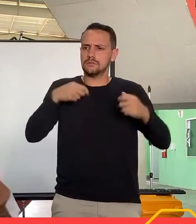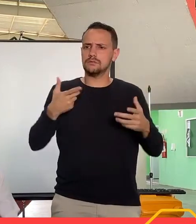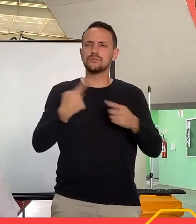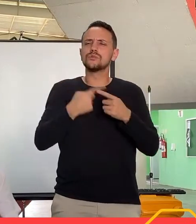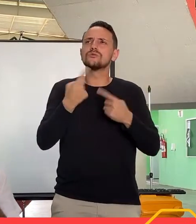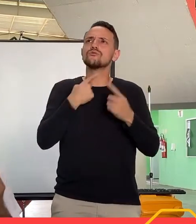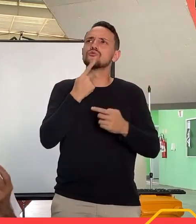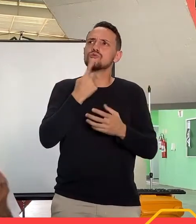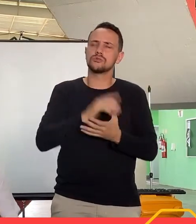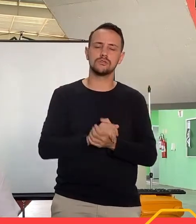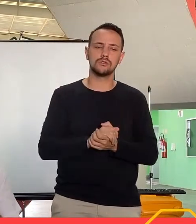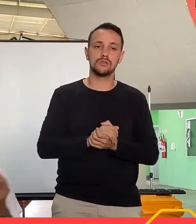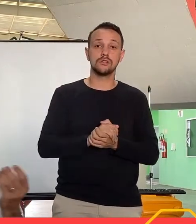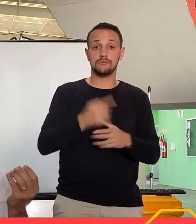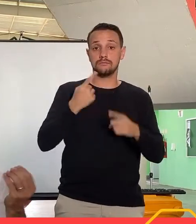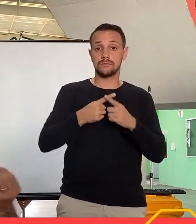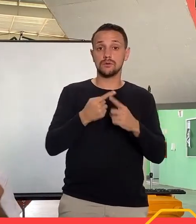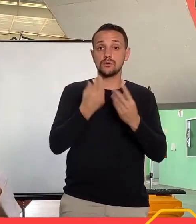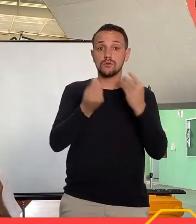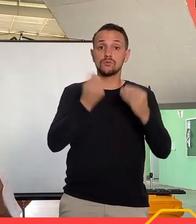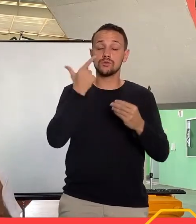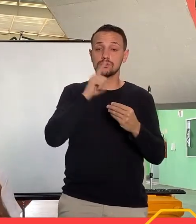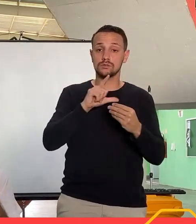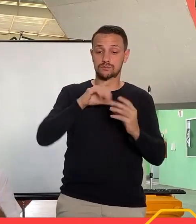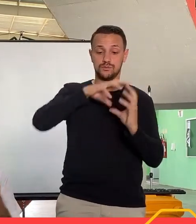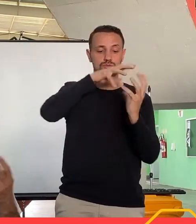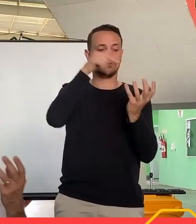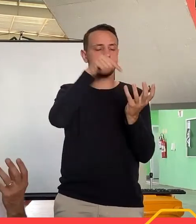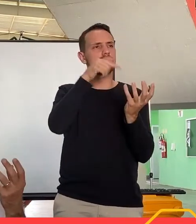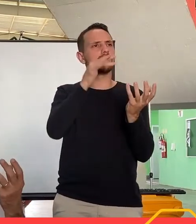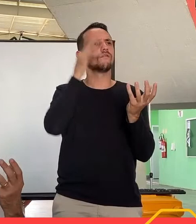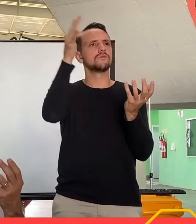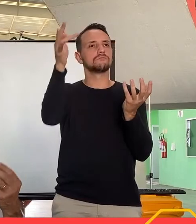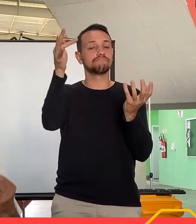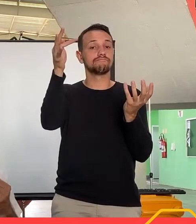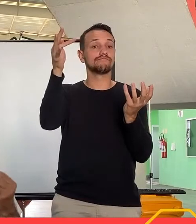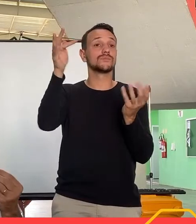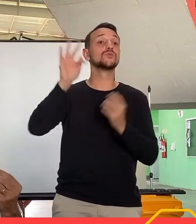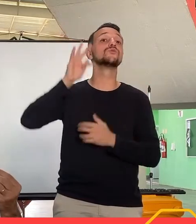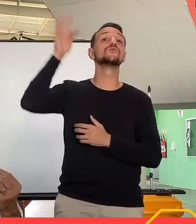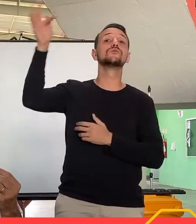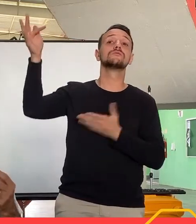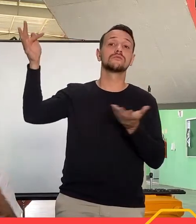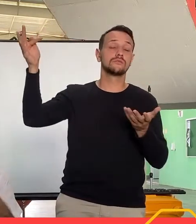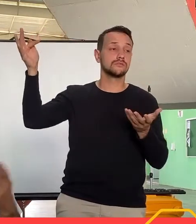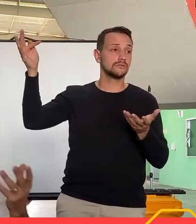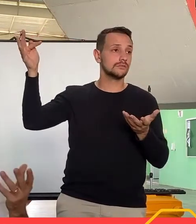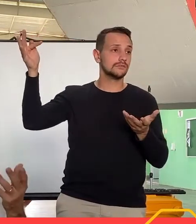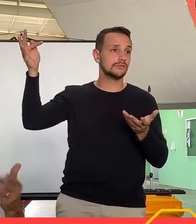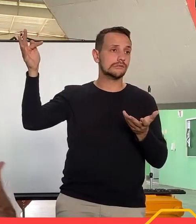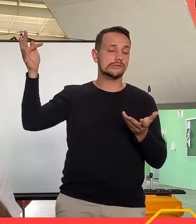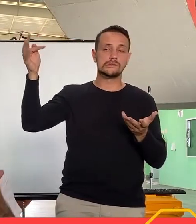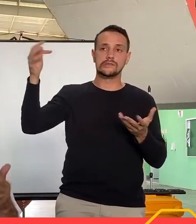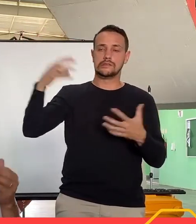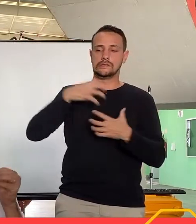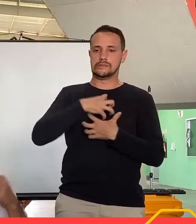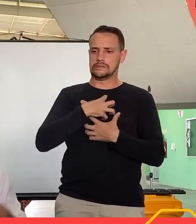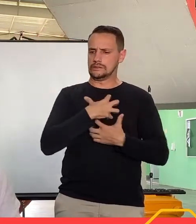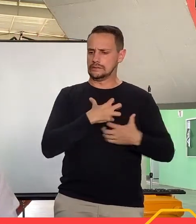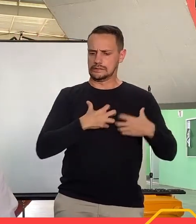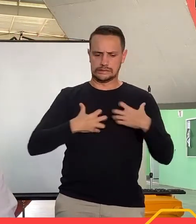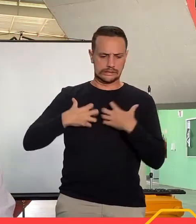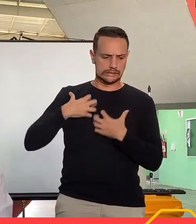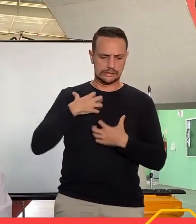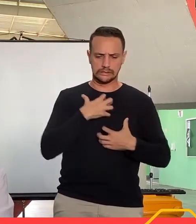tensão permanente de para onde o mundo está indo, né? Para onde nós vamos caminhar. Essa tensão está no ar